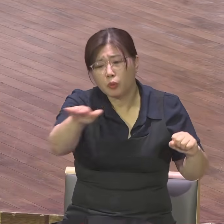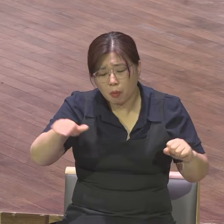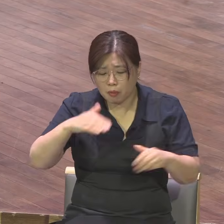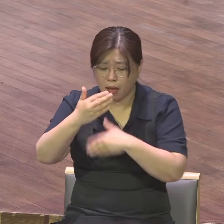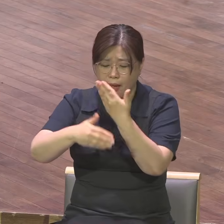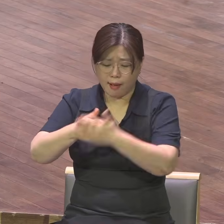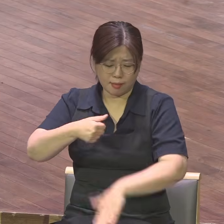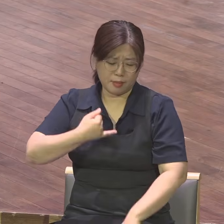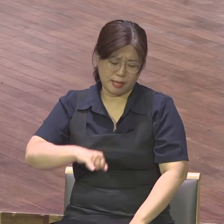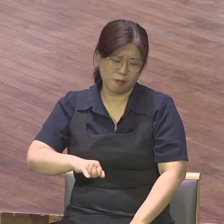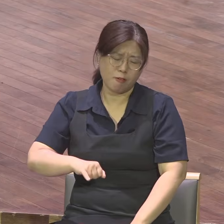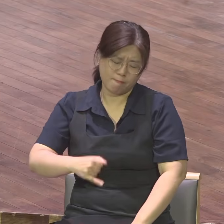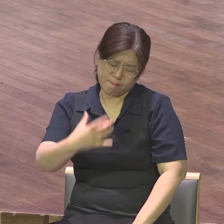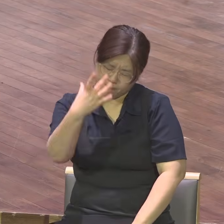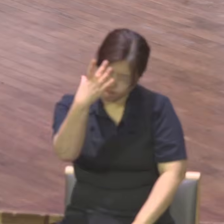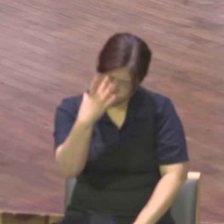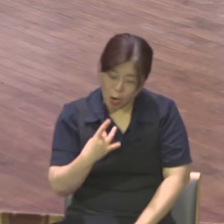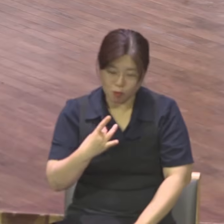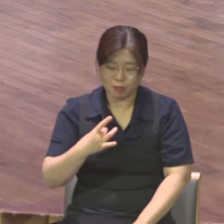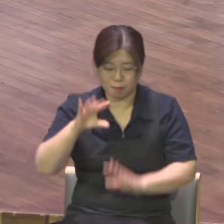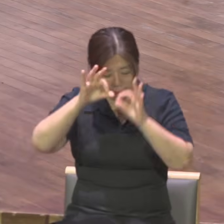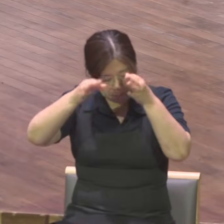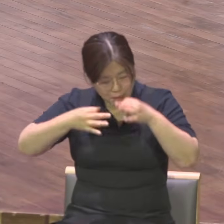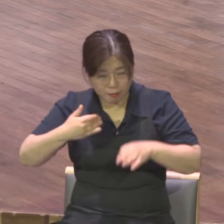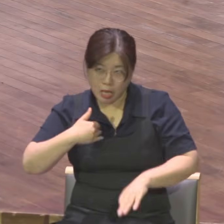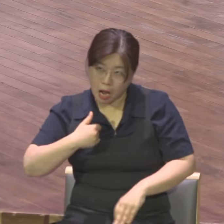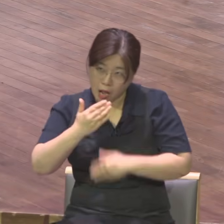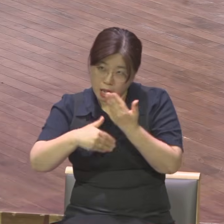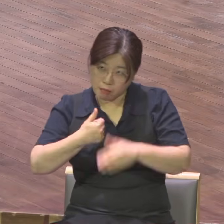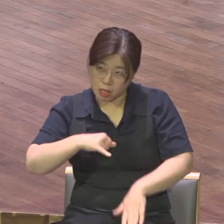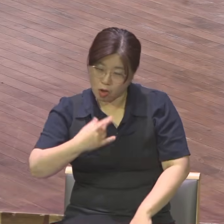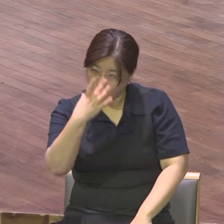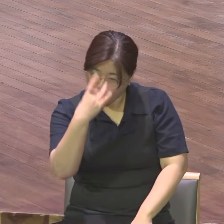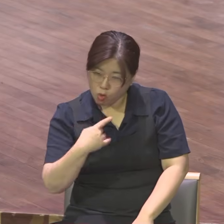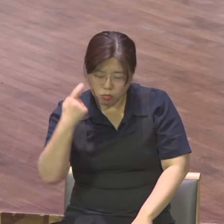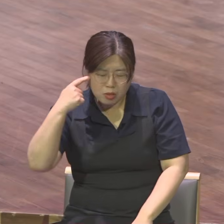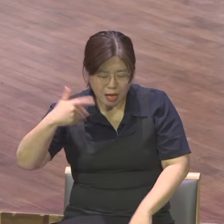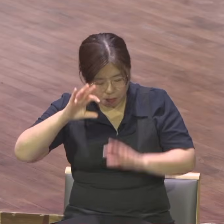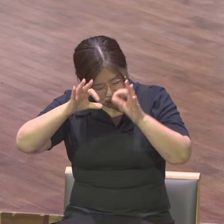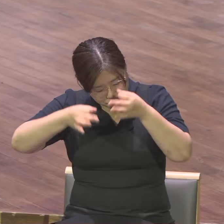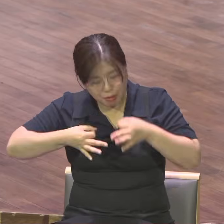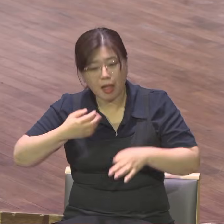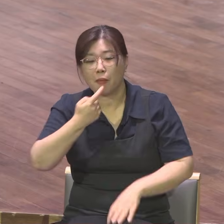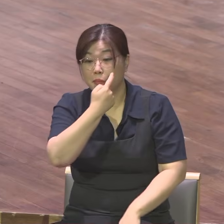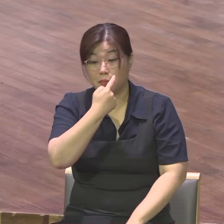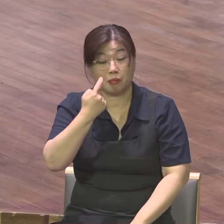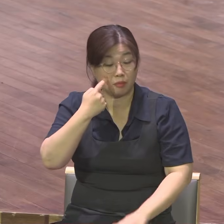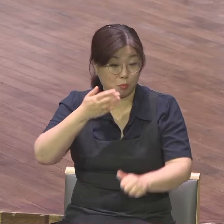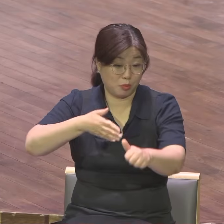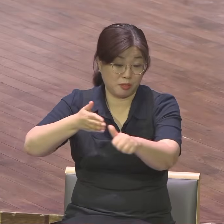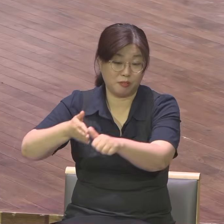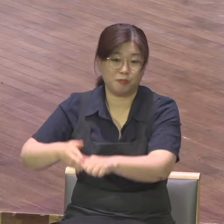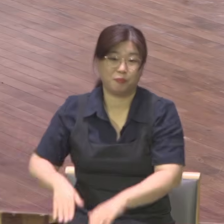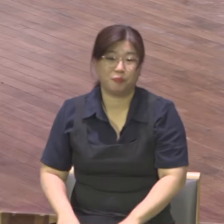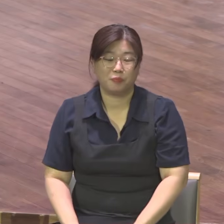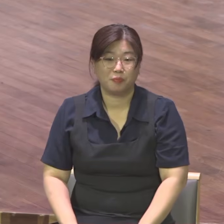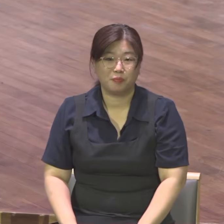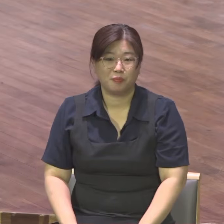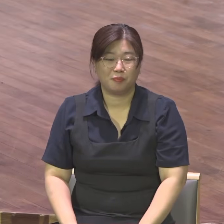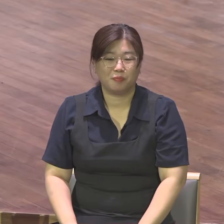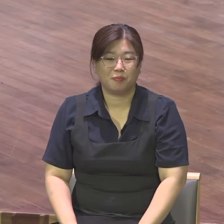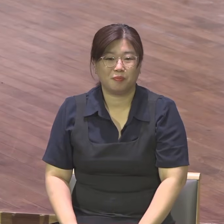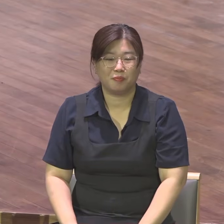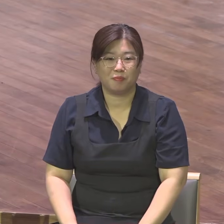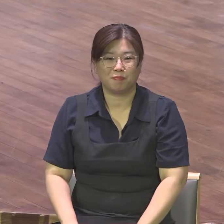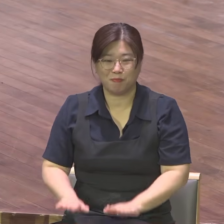어떻게 하는 것이 하나님 자녀답게 사는 것이냐? 출애굽기 19장 5절 6절에 보면 하나님께서 시내산에서